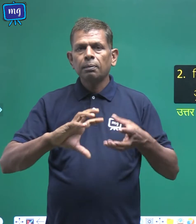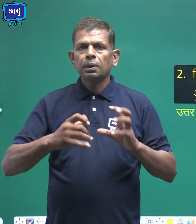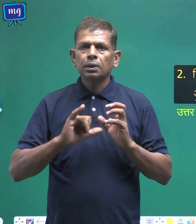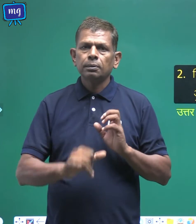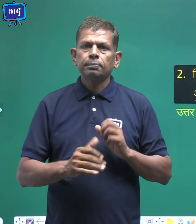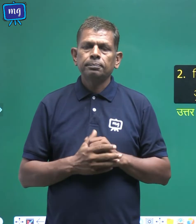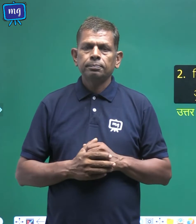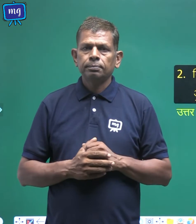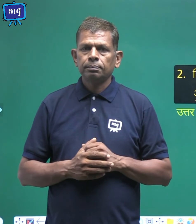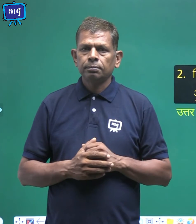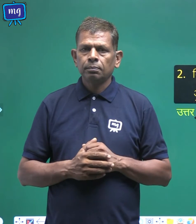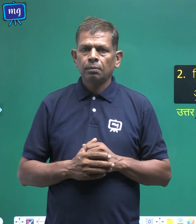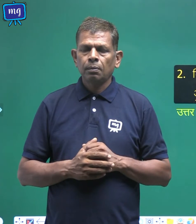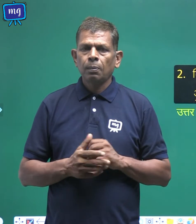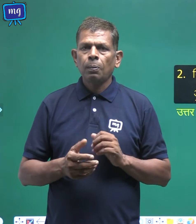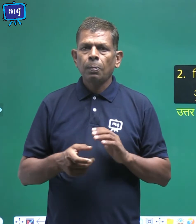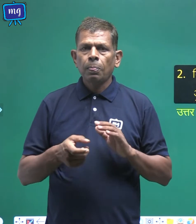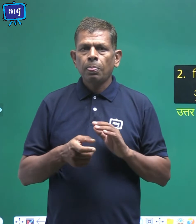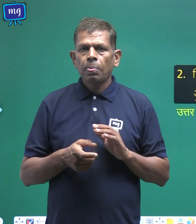बनाता है? उत्तर